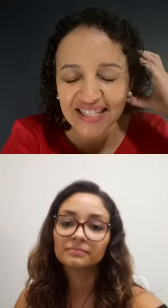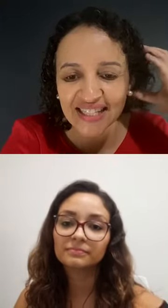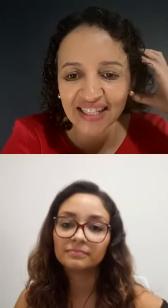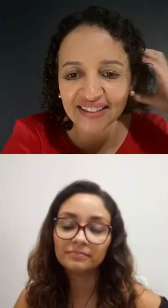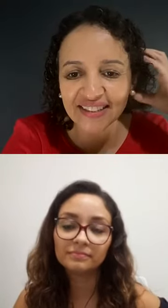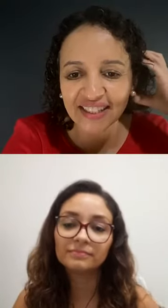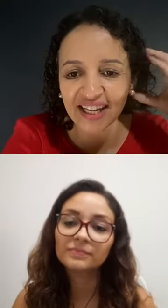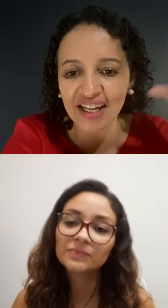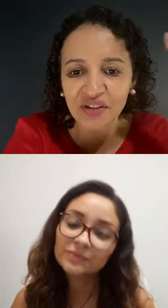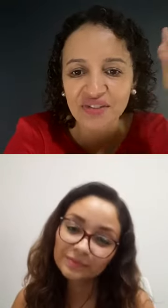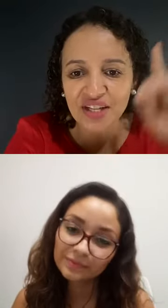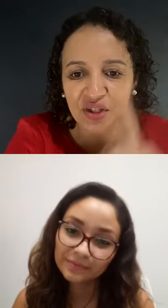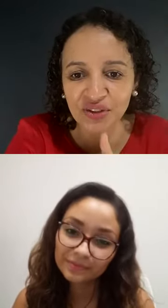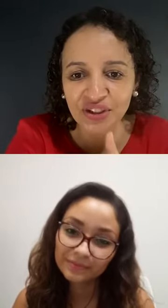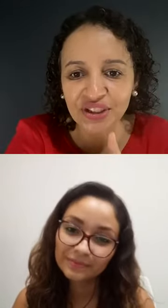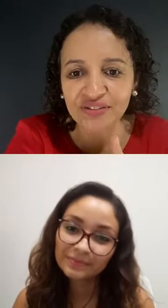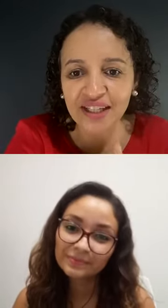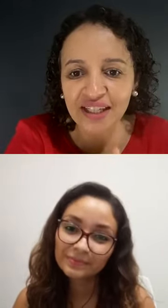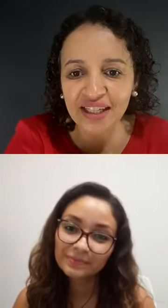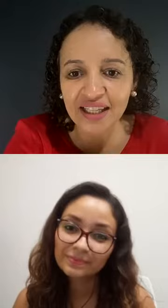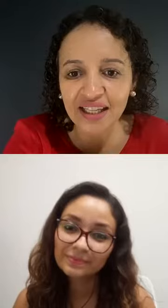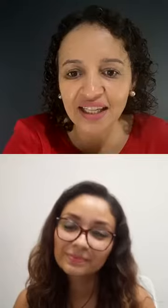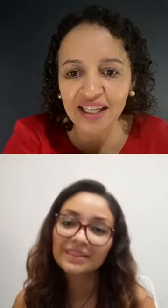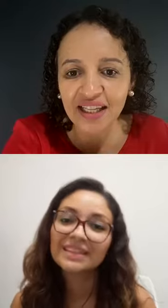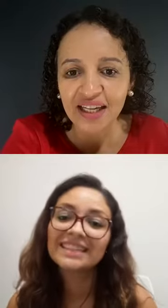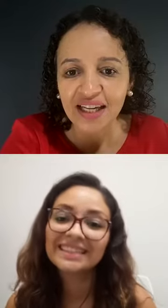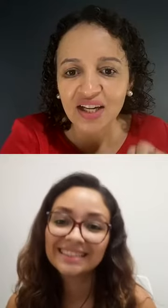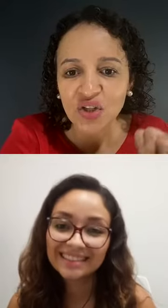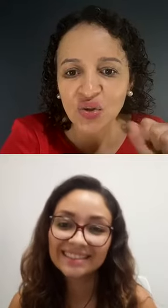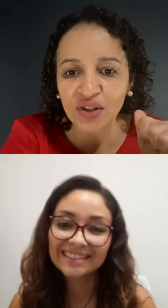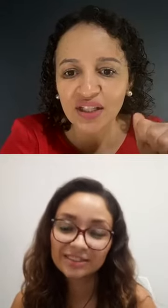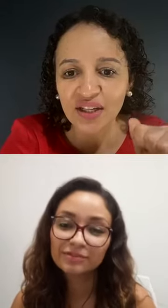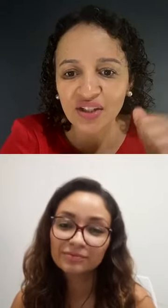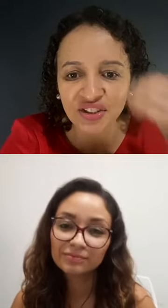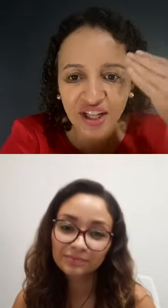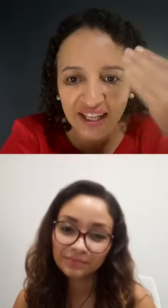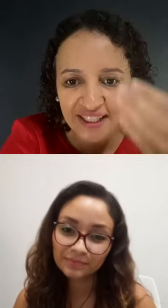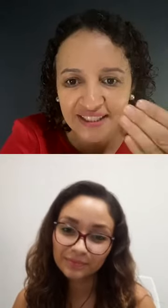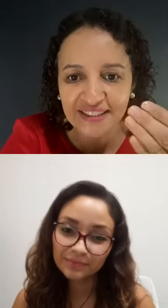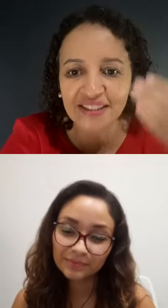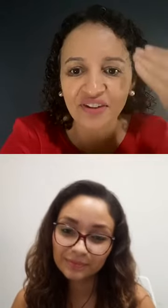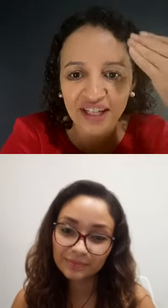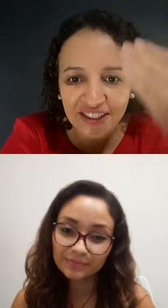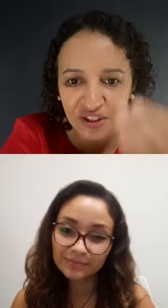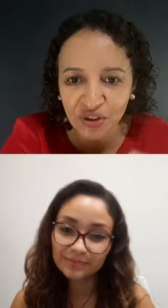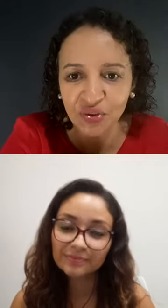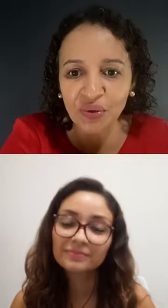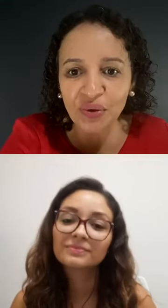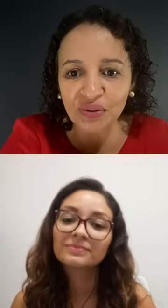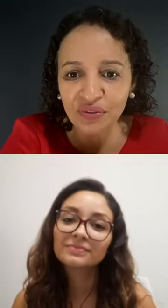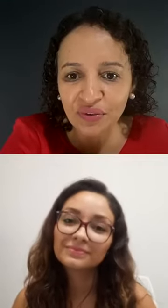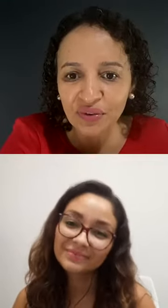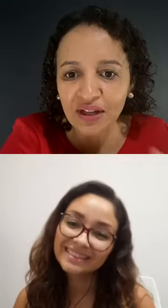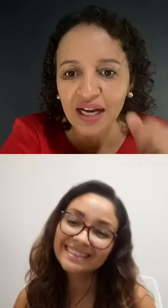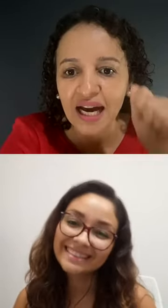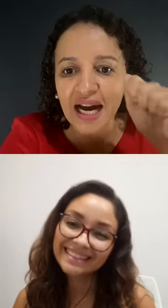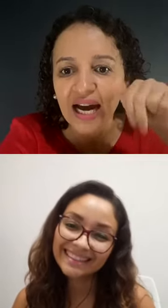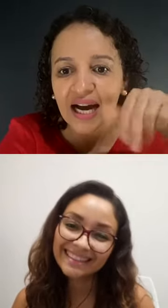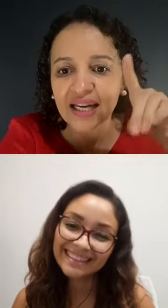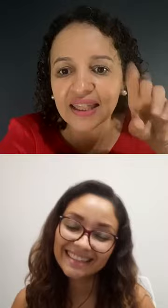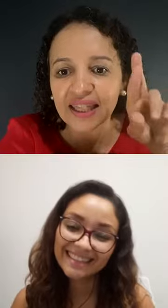A Cíntia, né, que é deficiente auditivo, tá aqui. Solange, já agradeci, vou agradecer de novo.